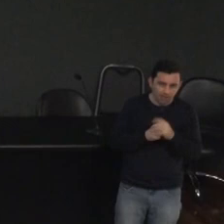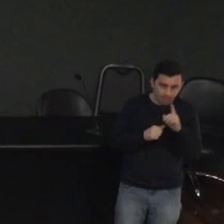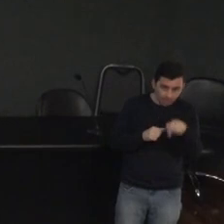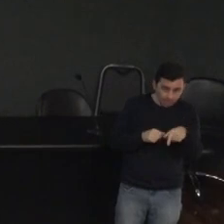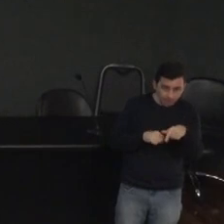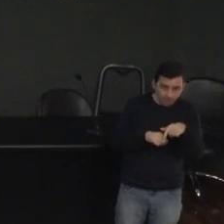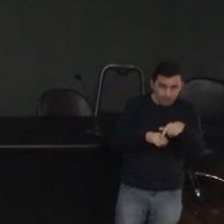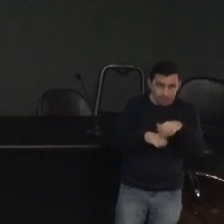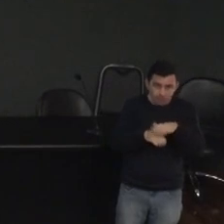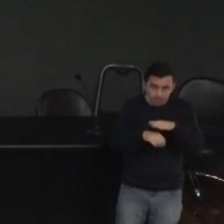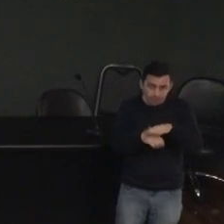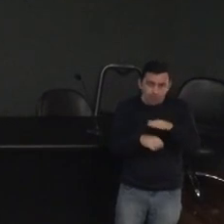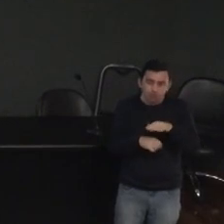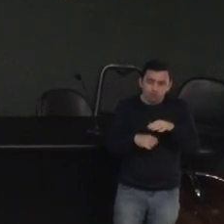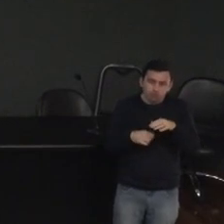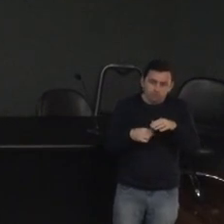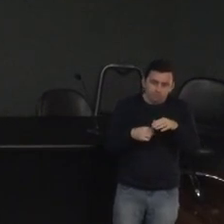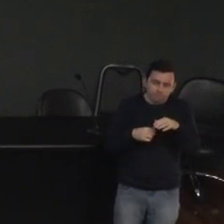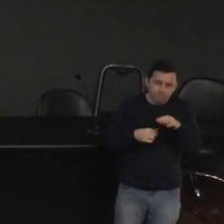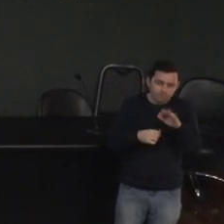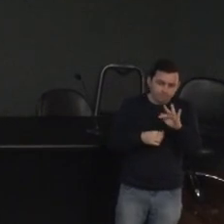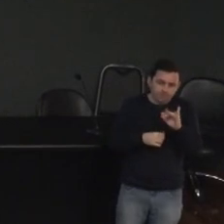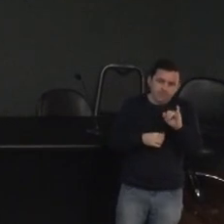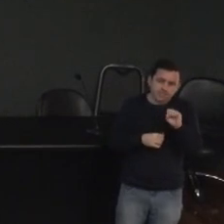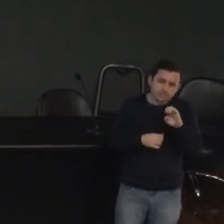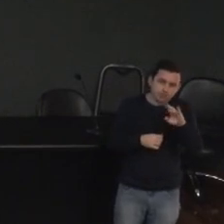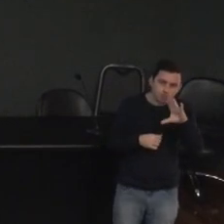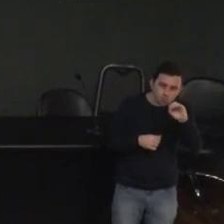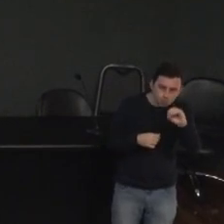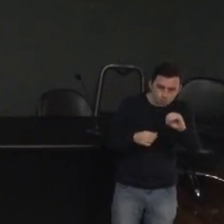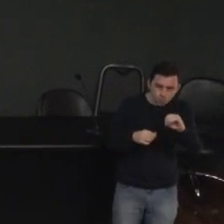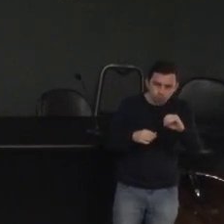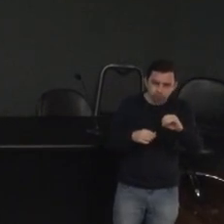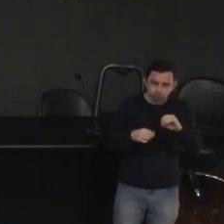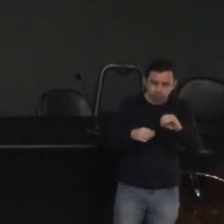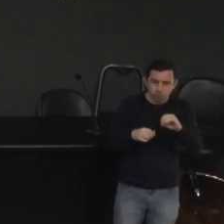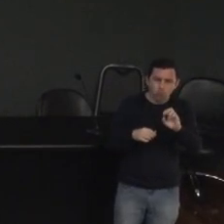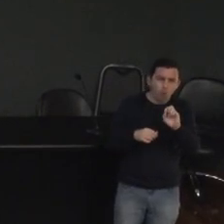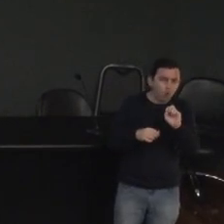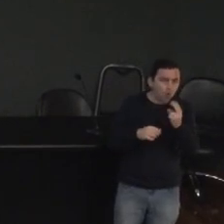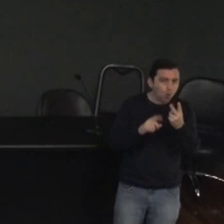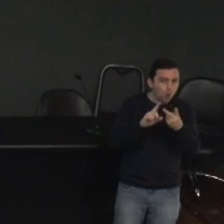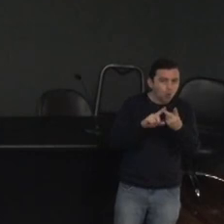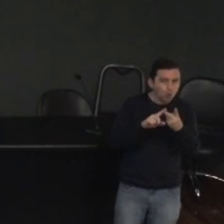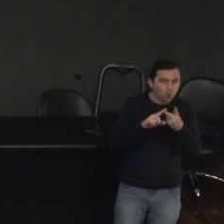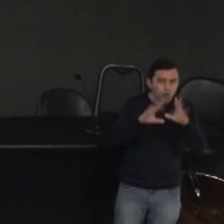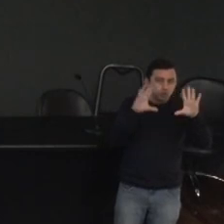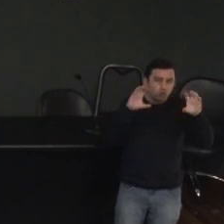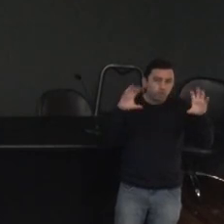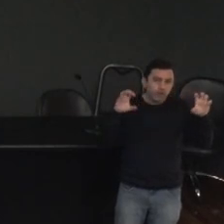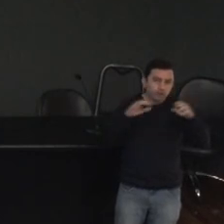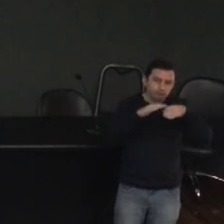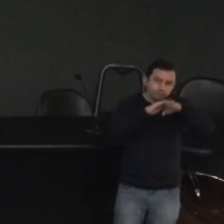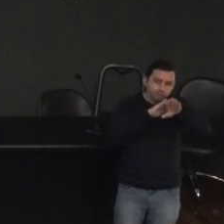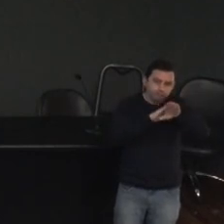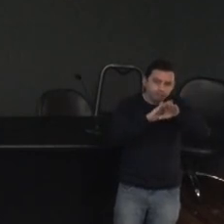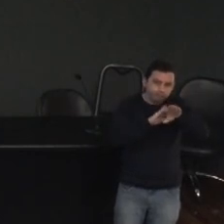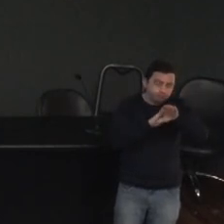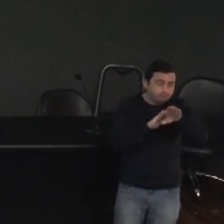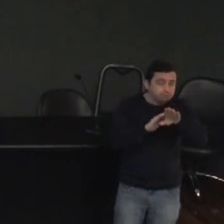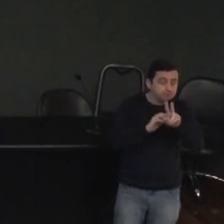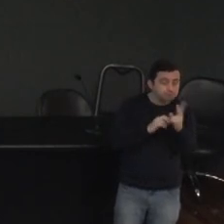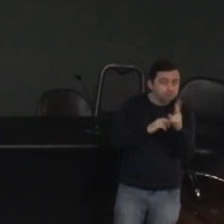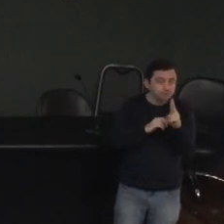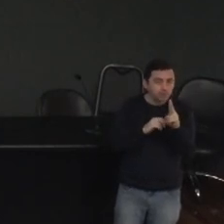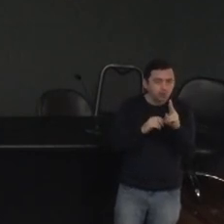é físico e se armazenamento você tem servidor físico para armazenar esses dados ou você armazena eles em nuvem se em nuvem vamos